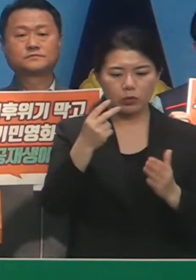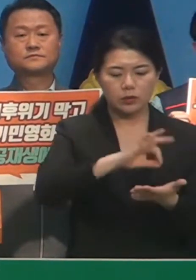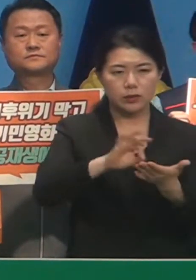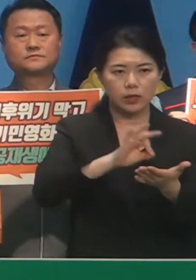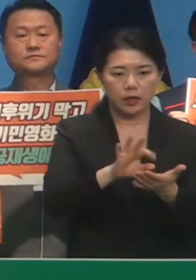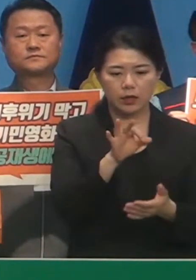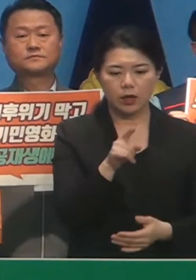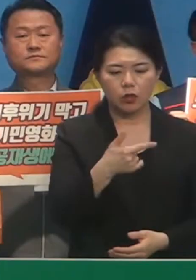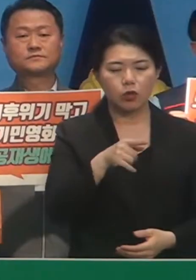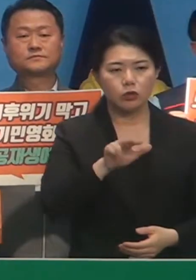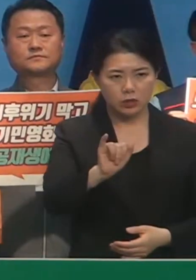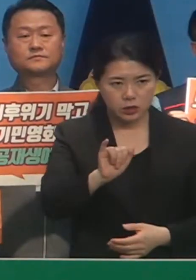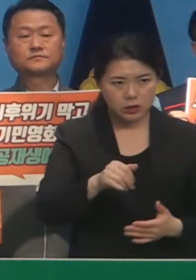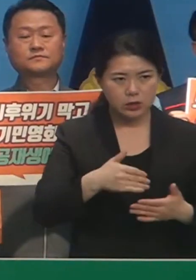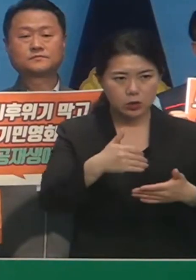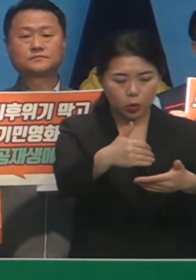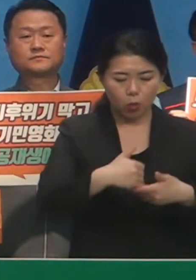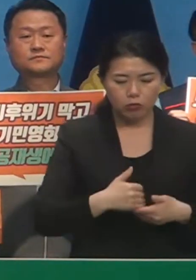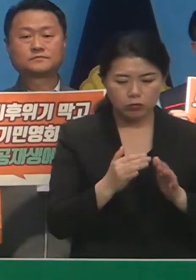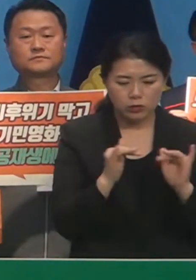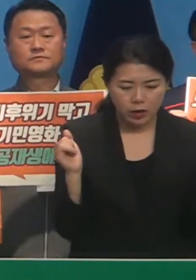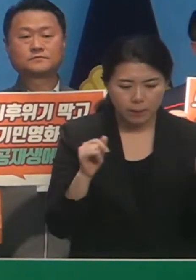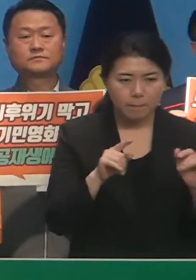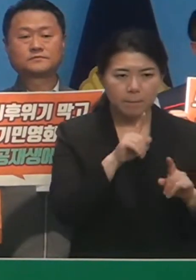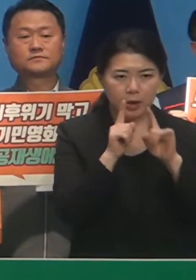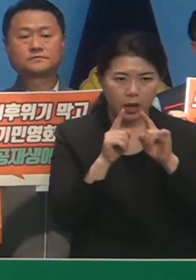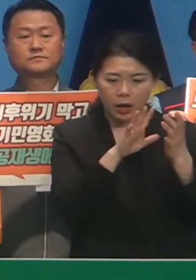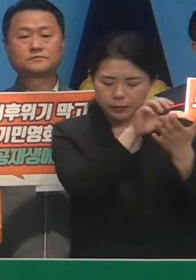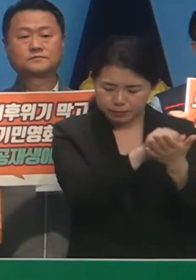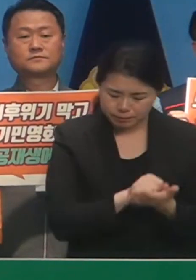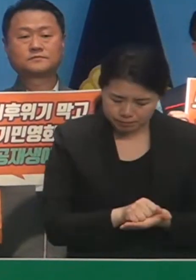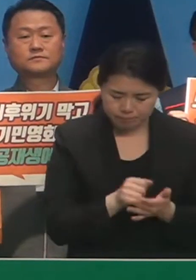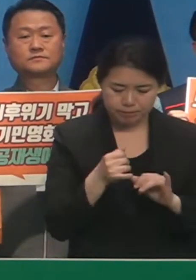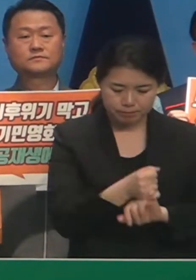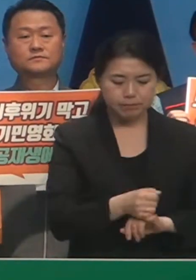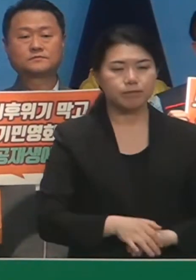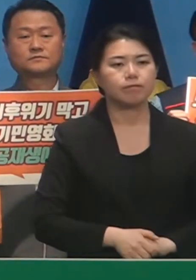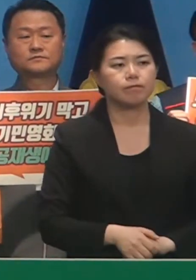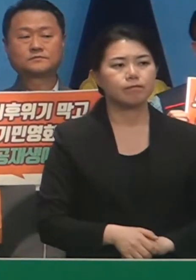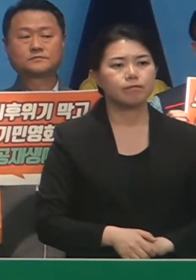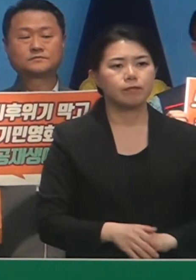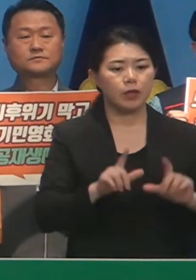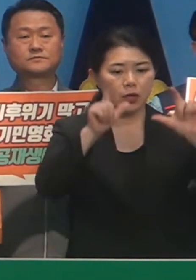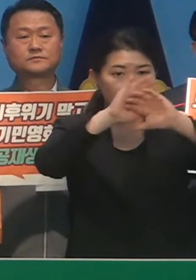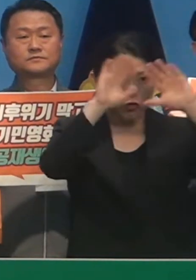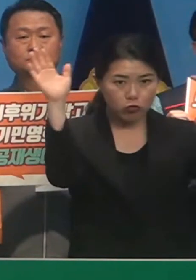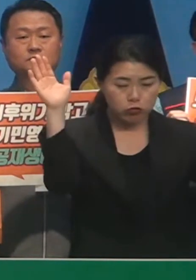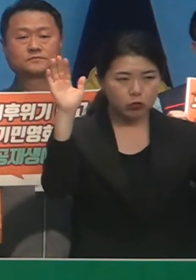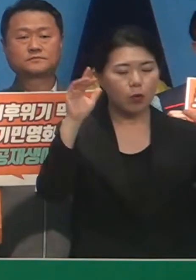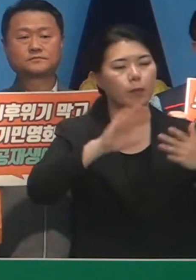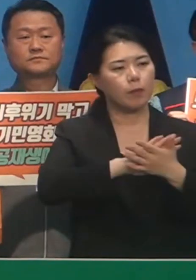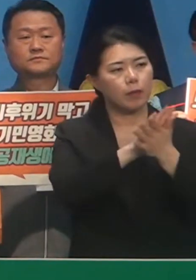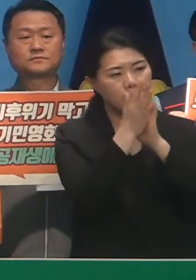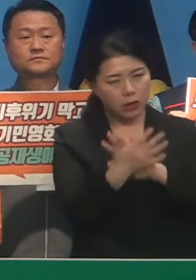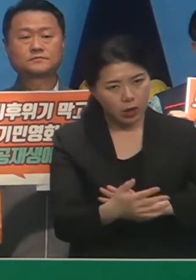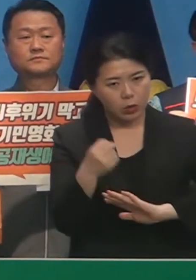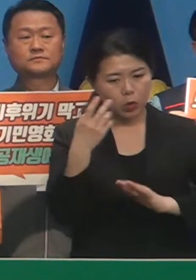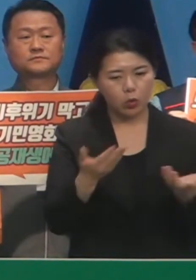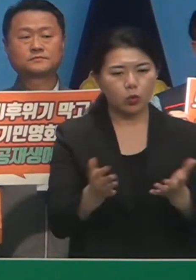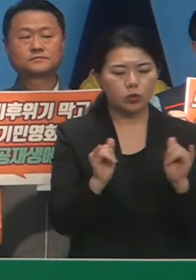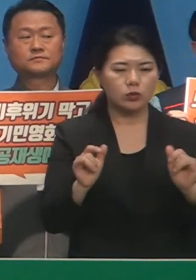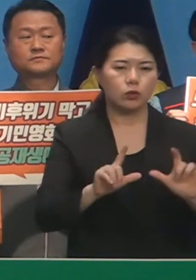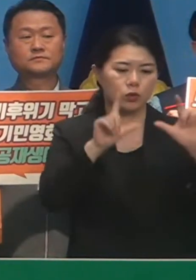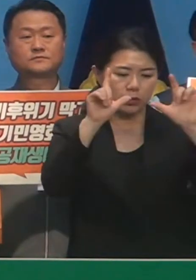공공재생에너지를 요구하는 노동자들과 시민들의 목소리를 들어주십시오. 기후도 살리고 노동자도 살려야